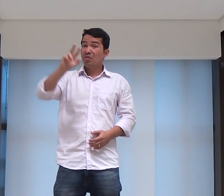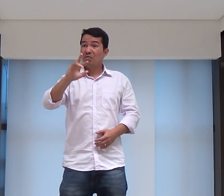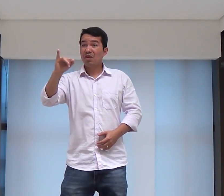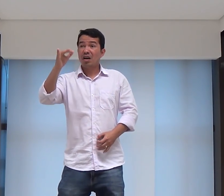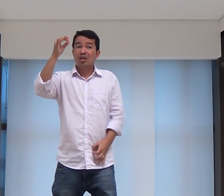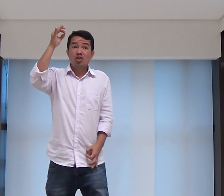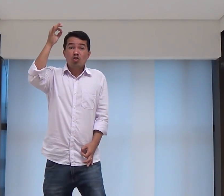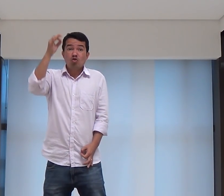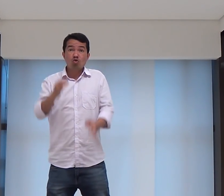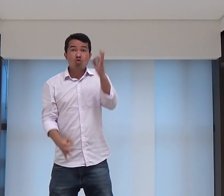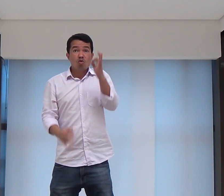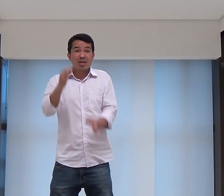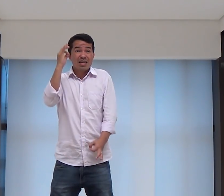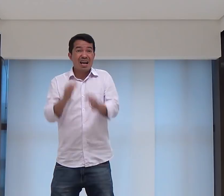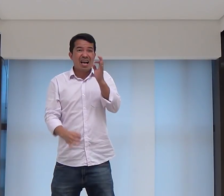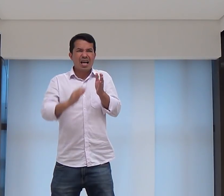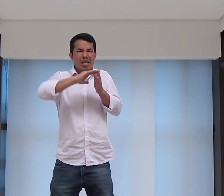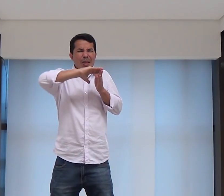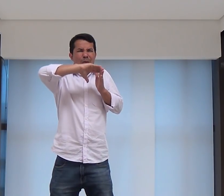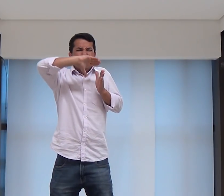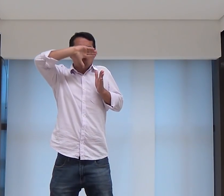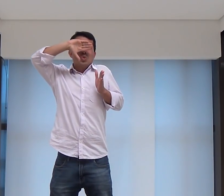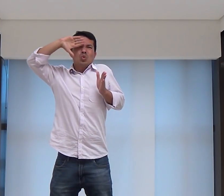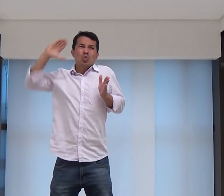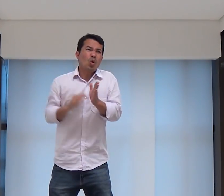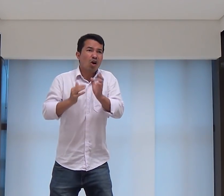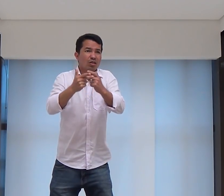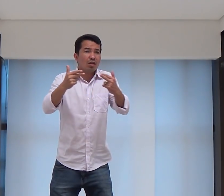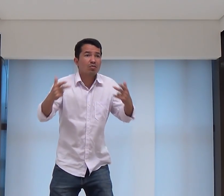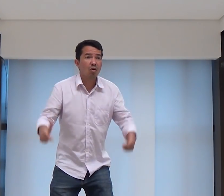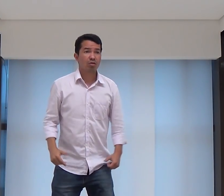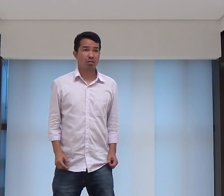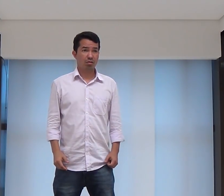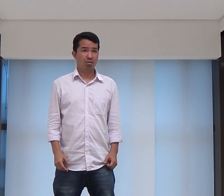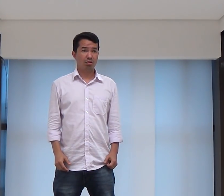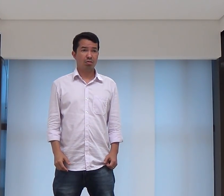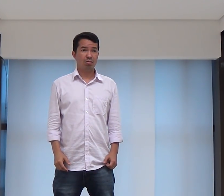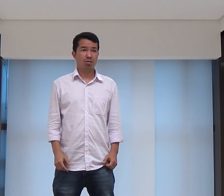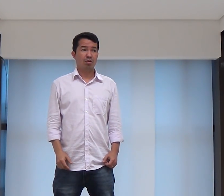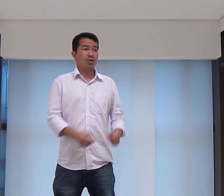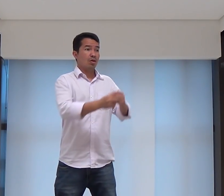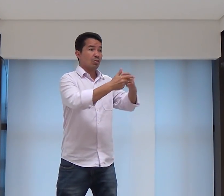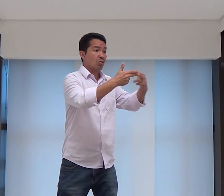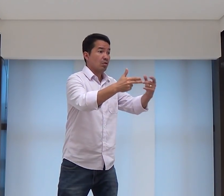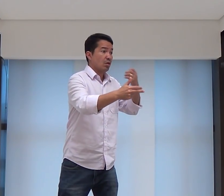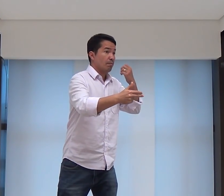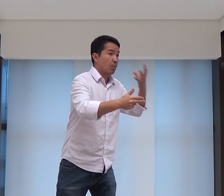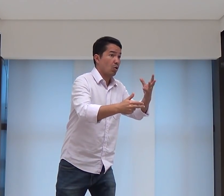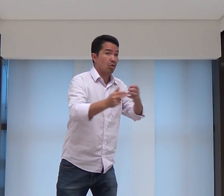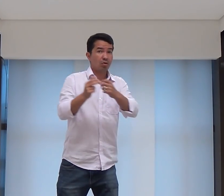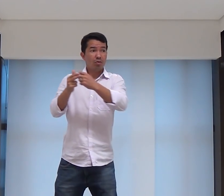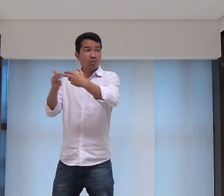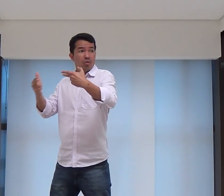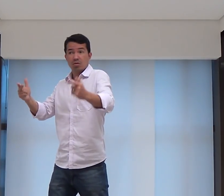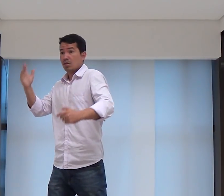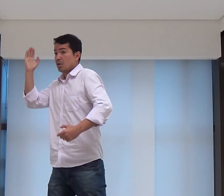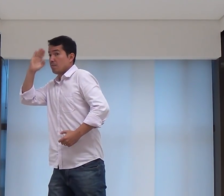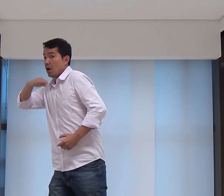que um dia seremos julgados. Deus julgará todas as coisas. As coisas boas, as